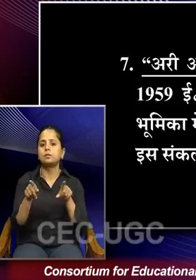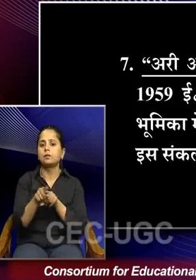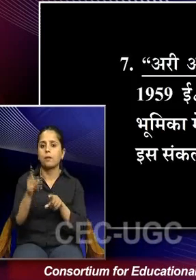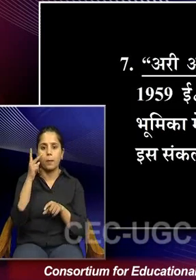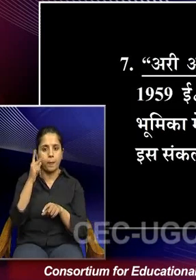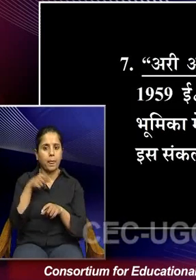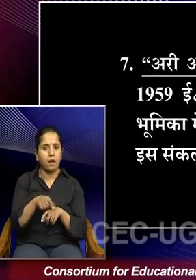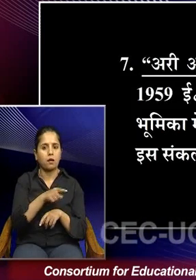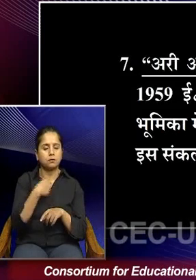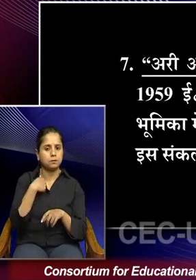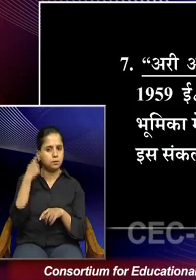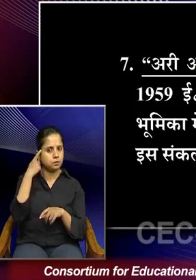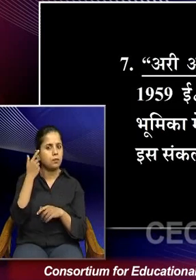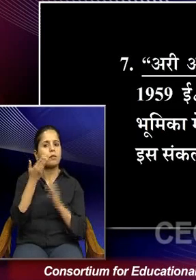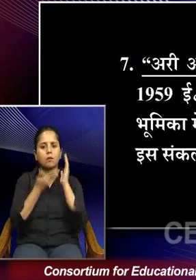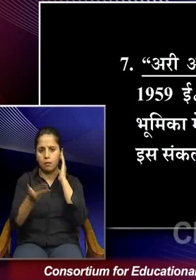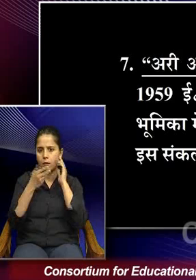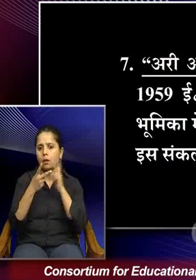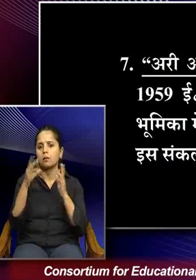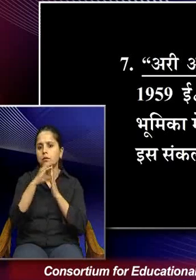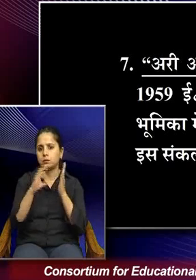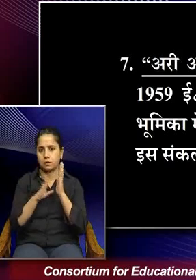एक विलक्षण कविता है